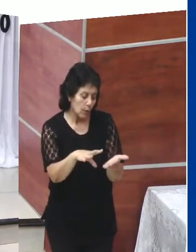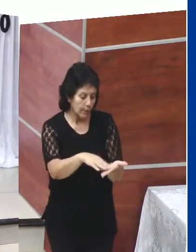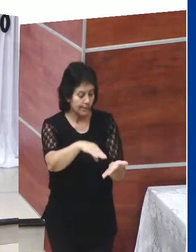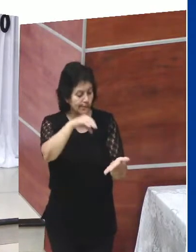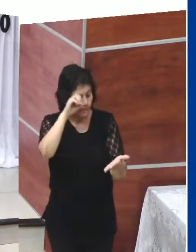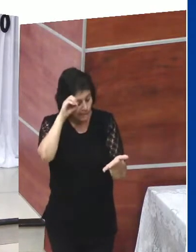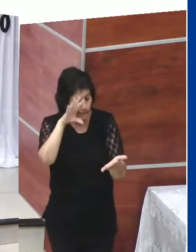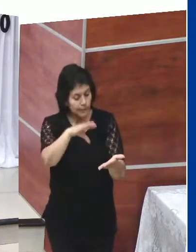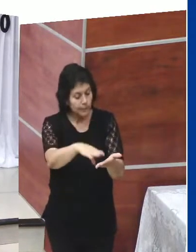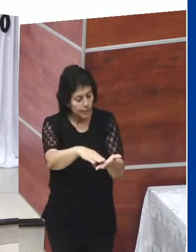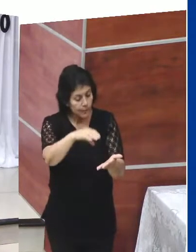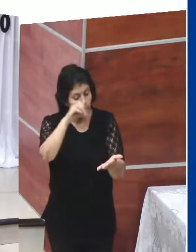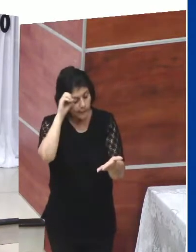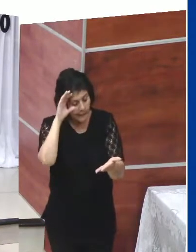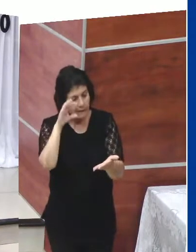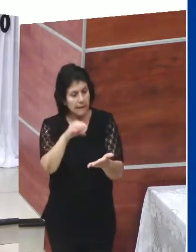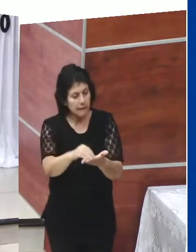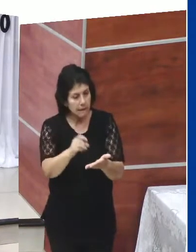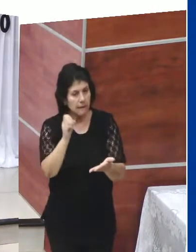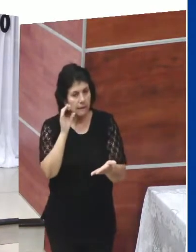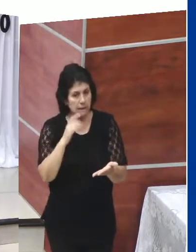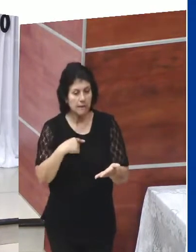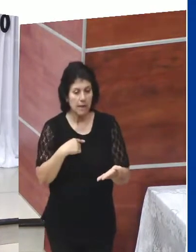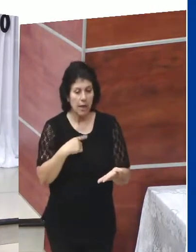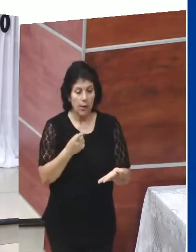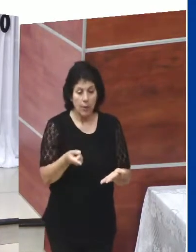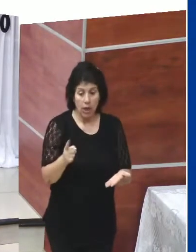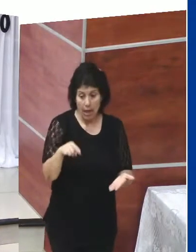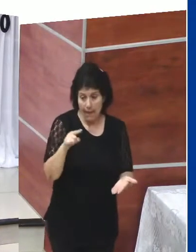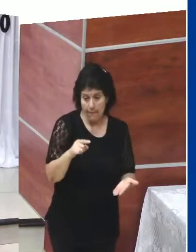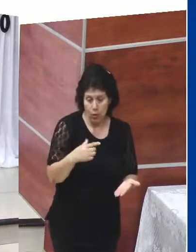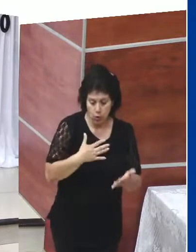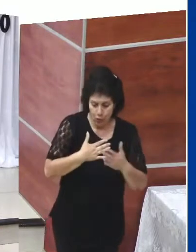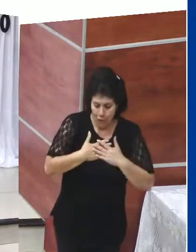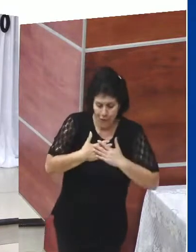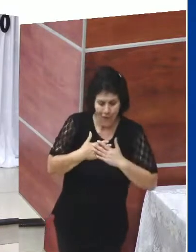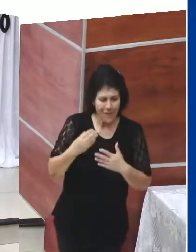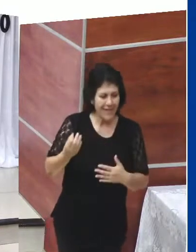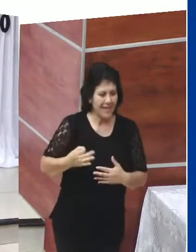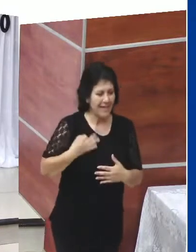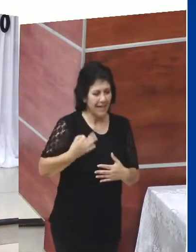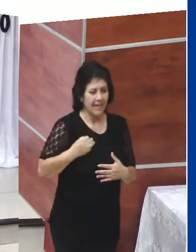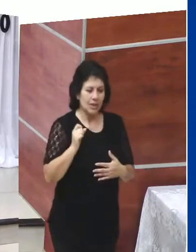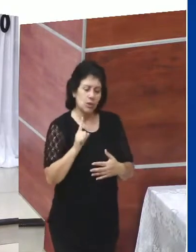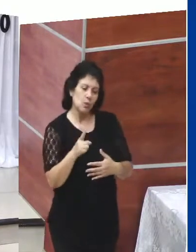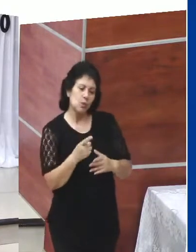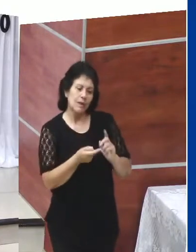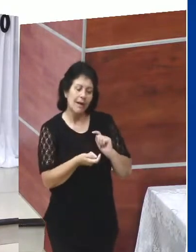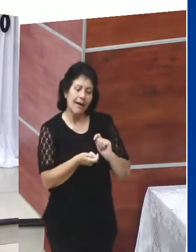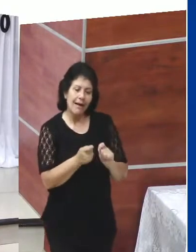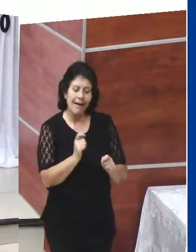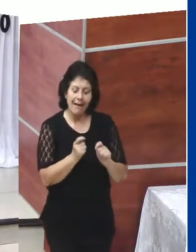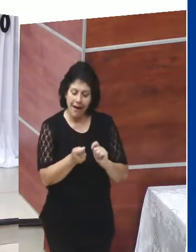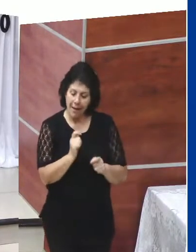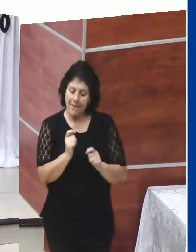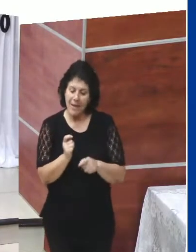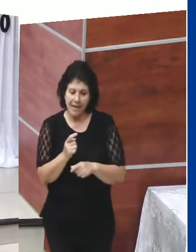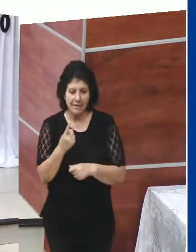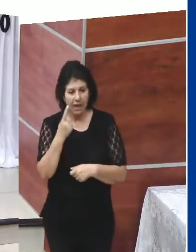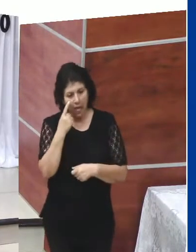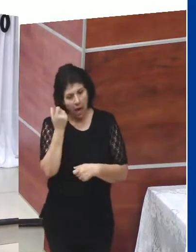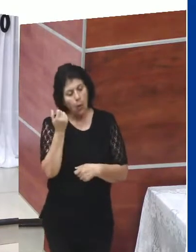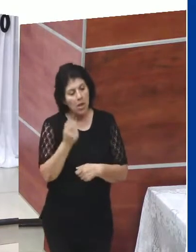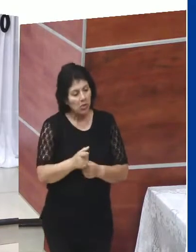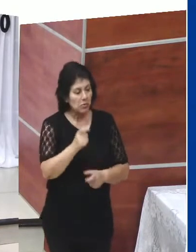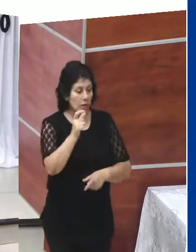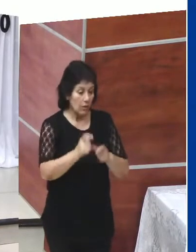generamos, sin que usted se dé cuenta, pero su ambiente, su contexto, sus compañeros de trabajo percatan que usted es una persona